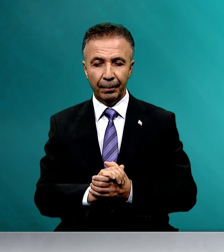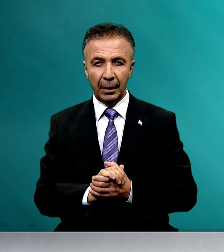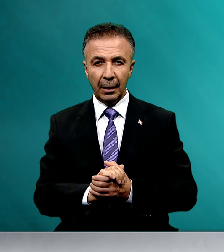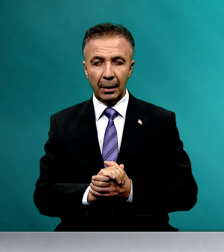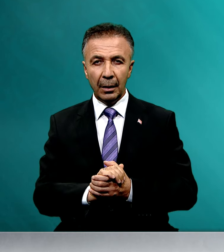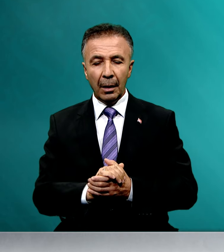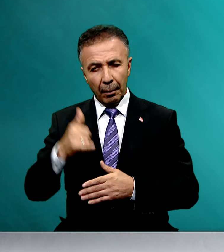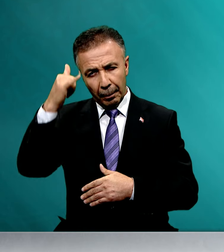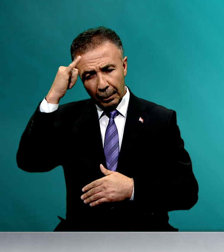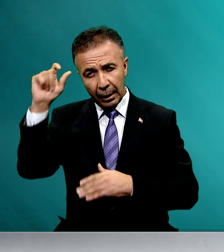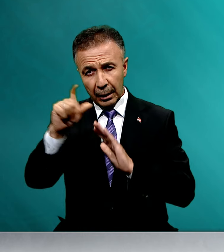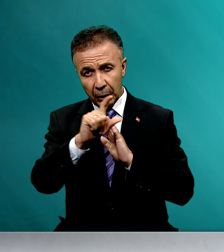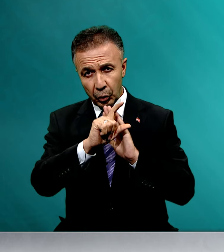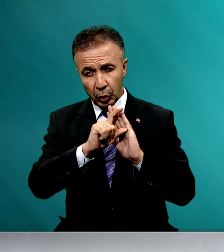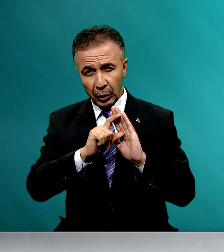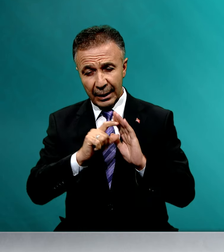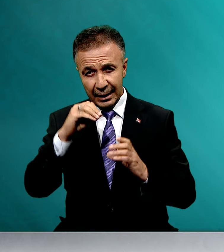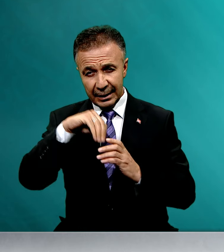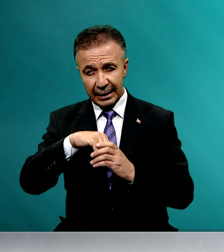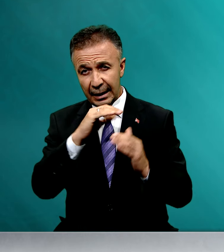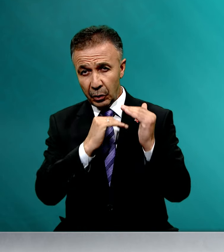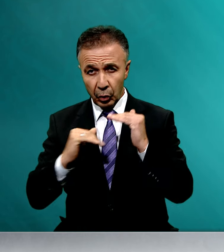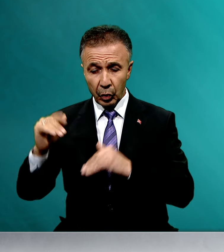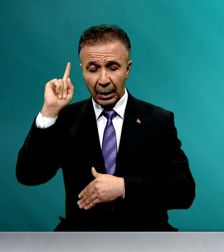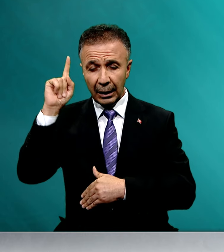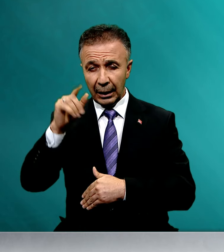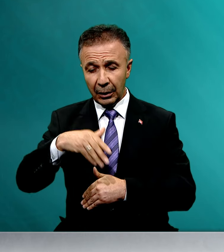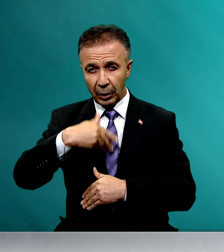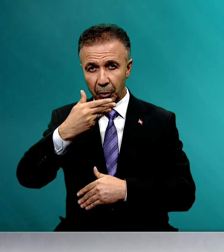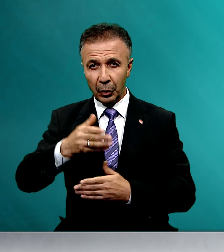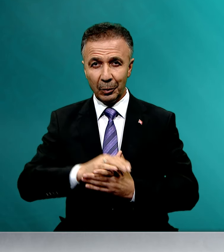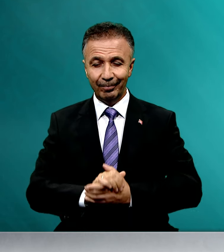Okuduğum ayet-i kerimede Yüce Rabbimiz şöyle buyuruyor.